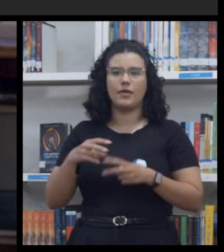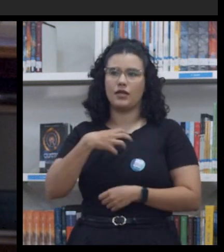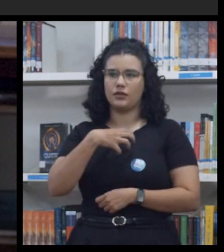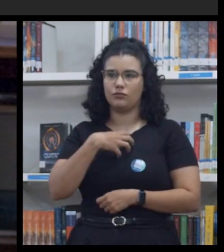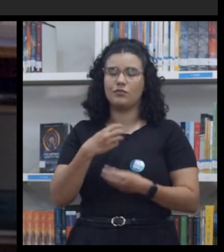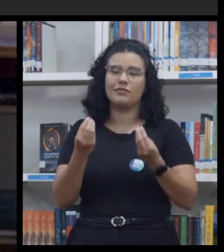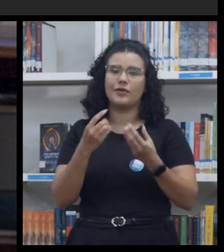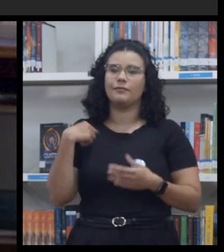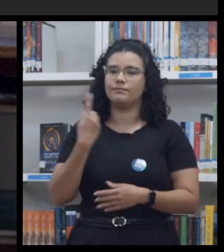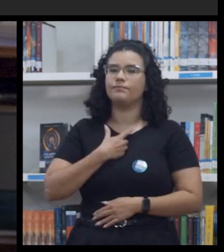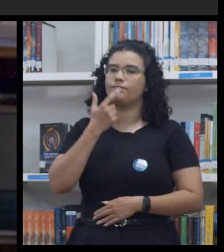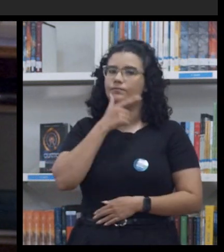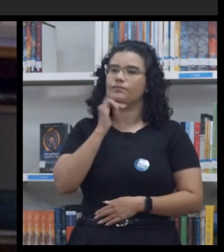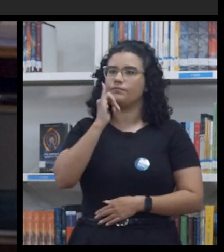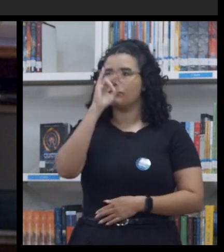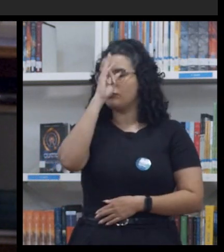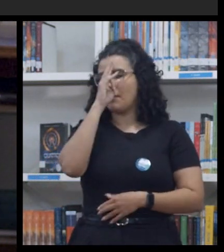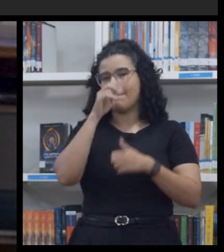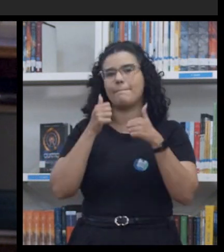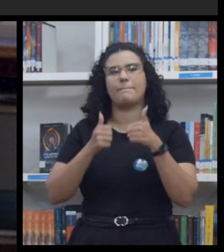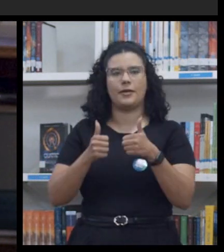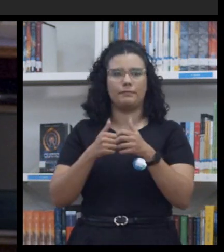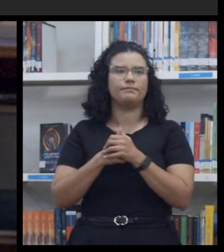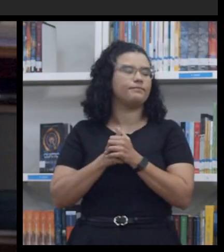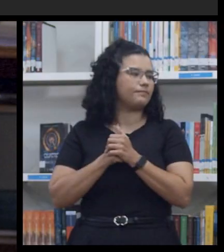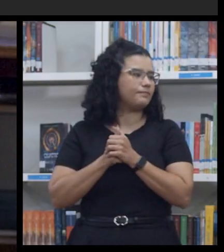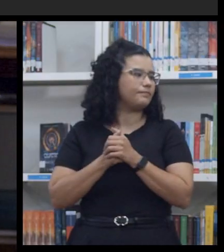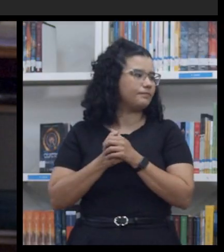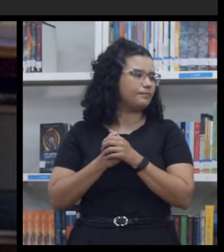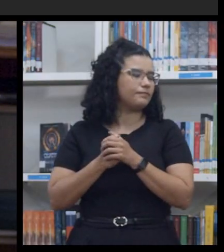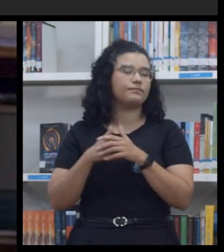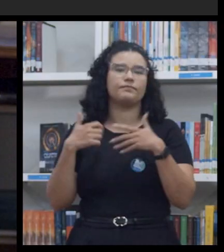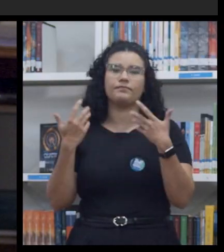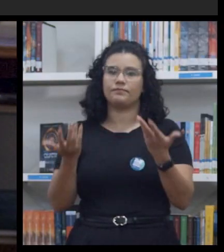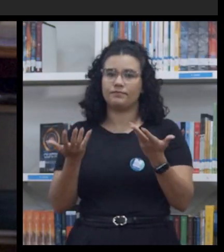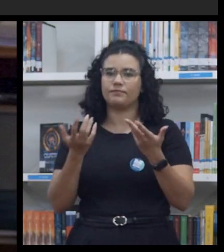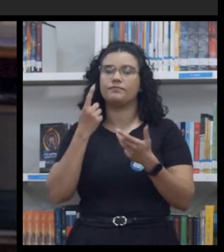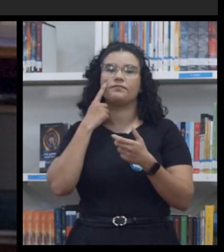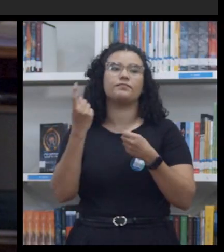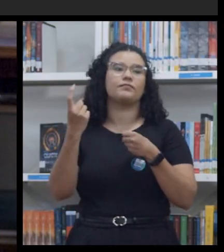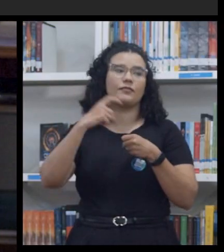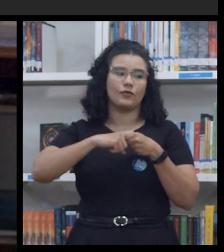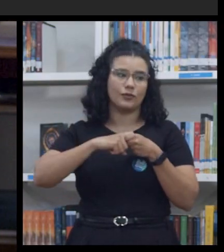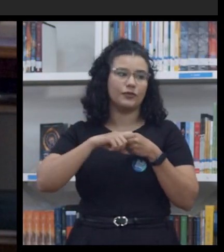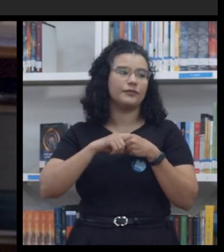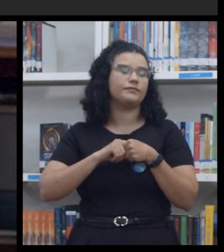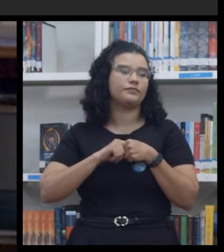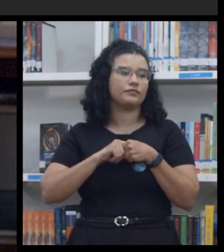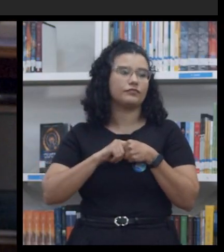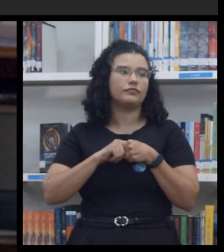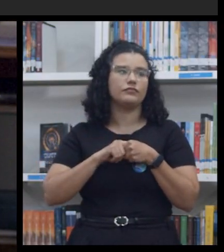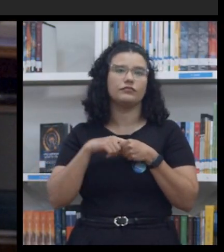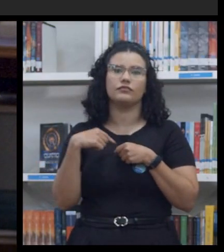possa ter uma história bem contada, certo? Então, voltando, né, a